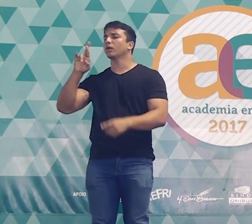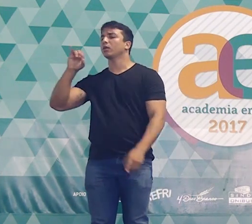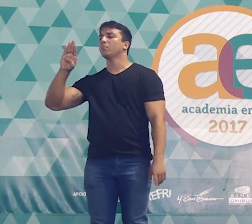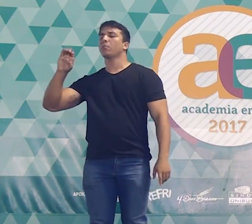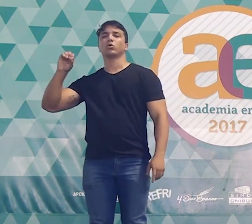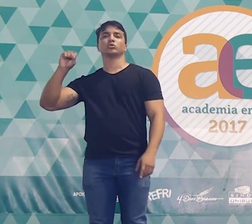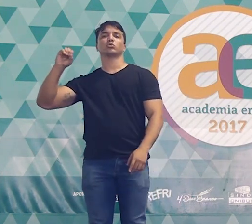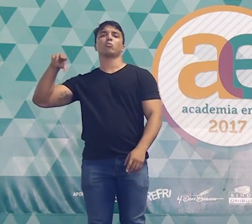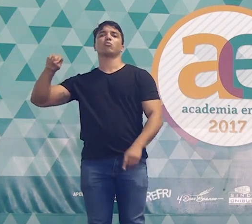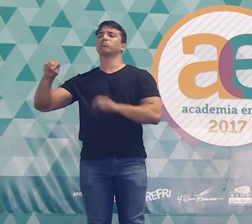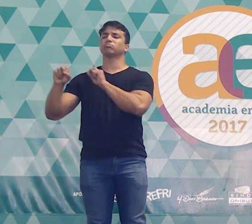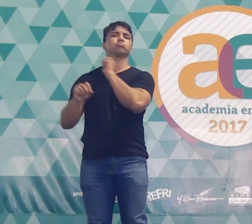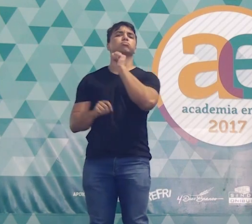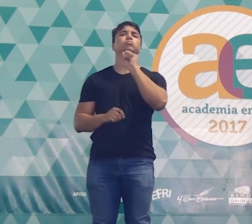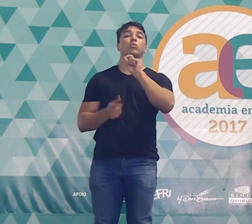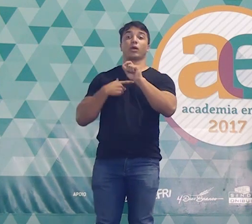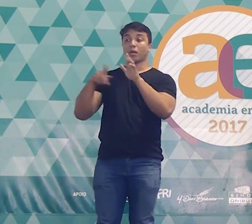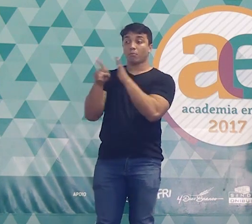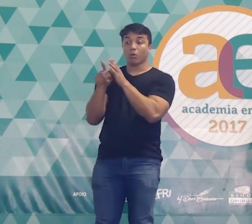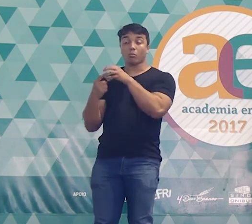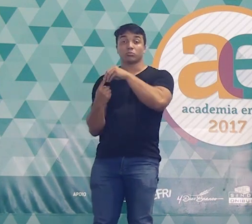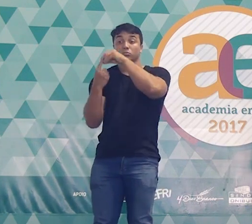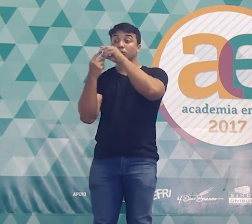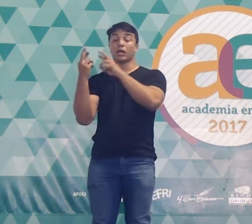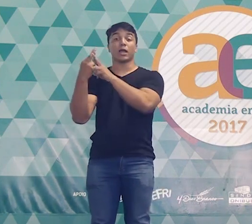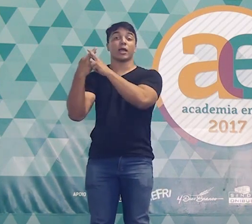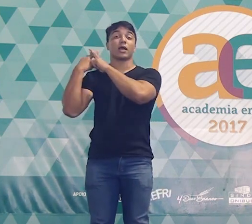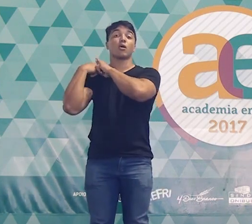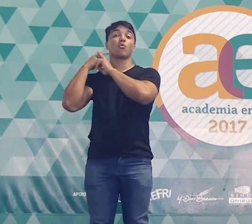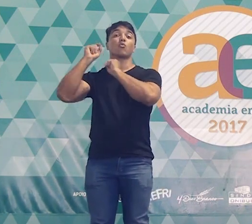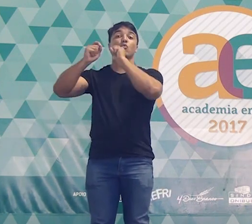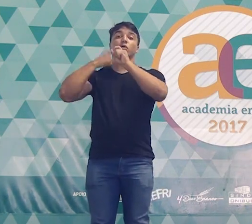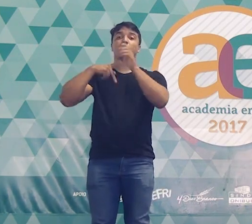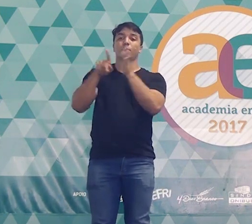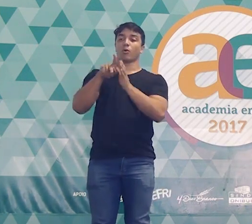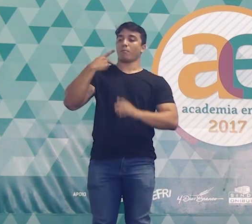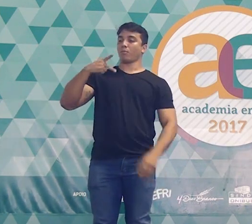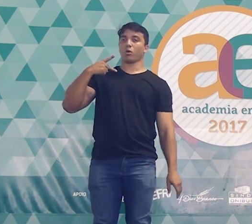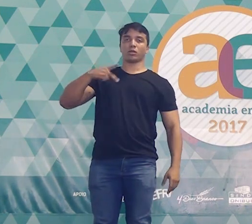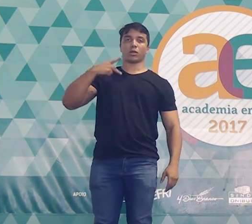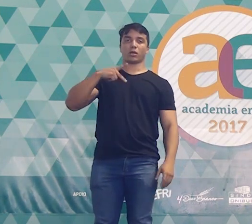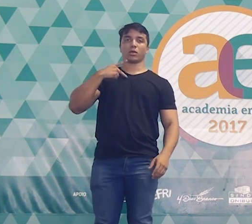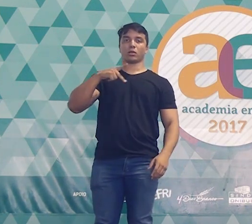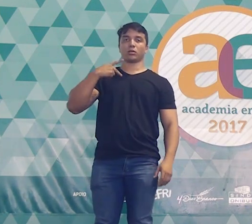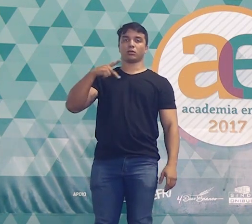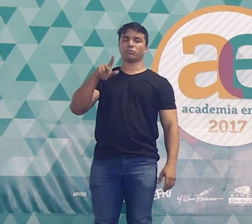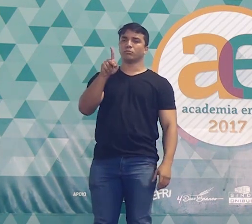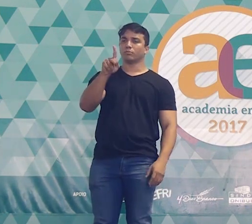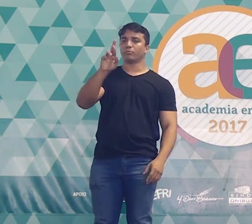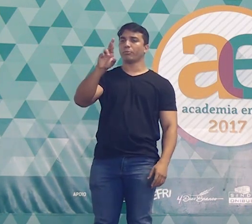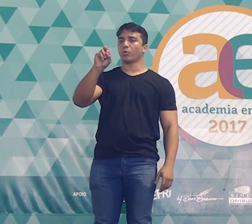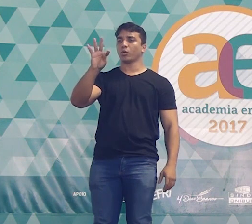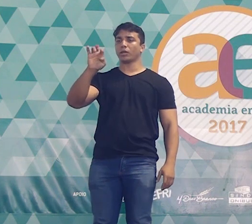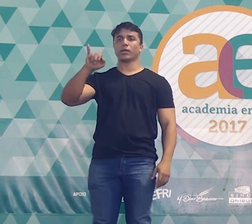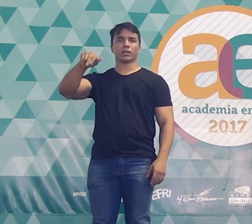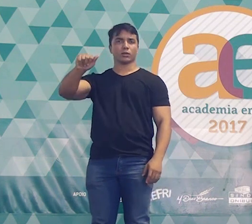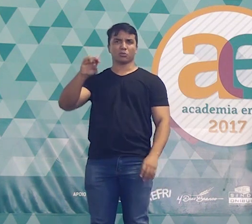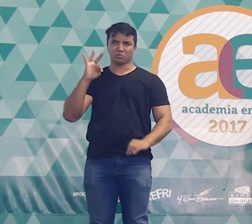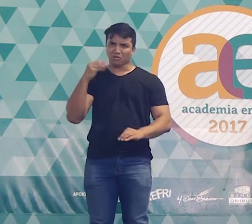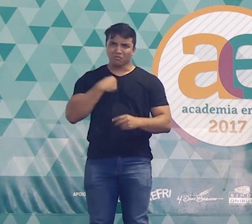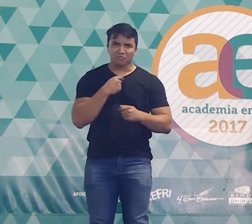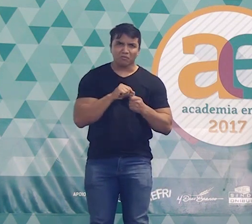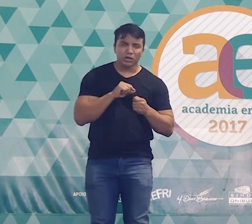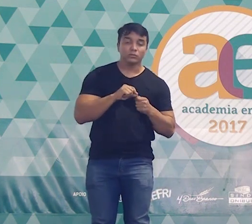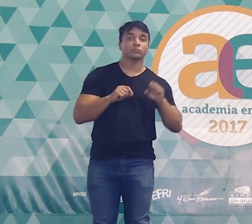o ribossomo, gente, é a unidade celular responsável por fazer proteína. Rodrigo, mas eu faço proteína, todos